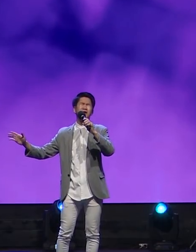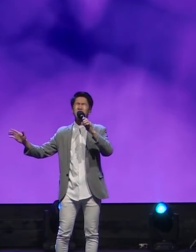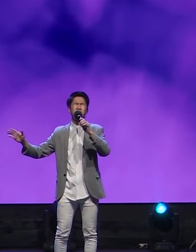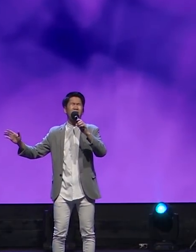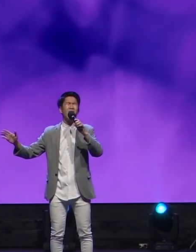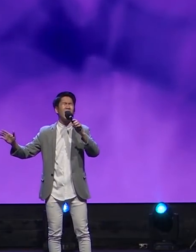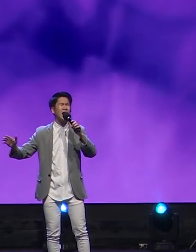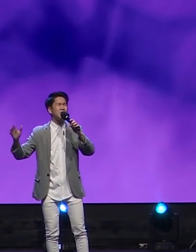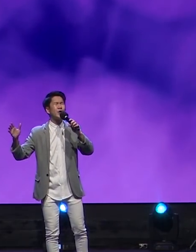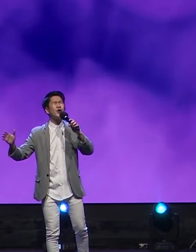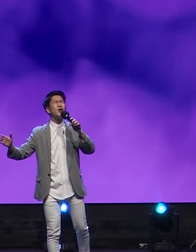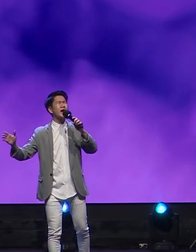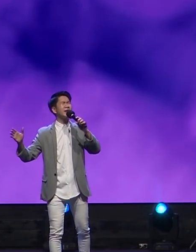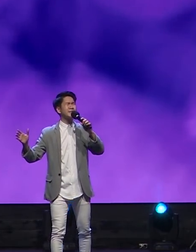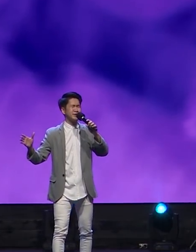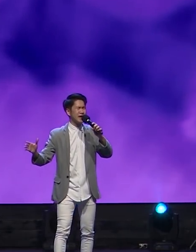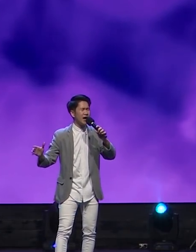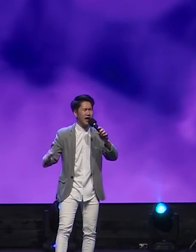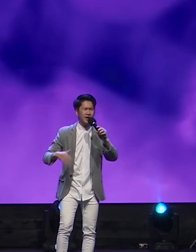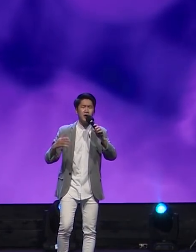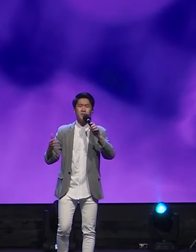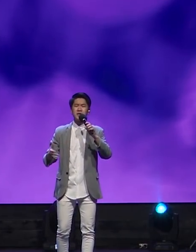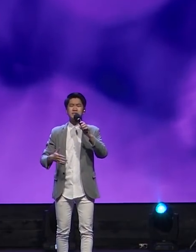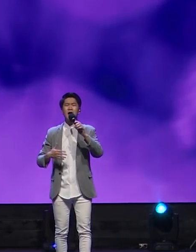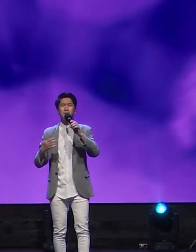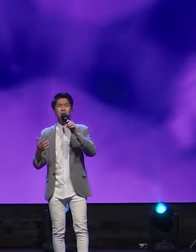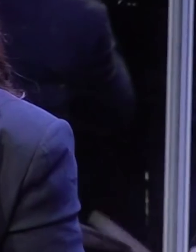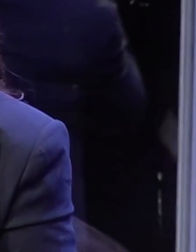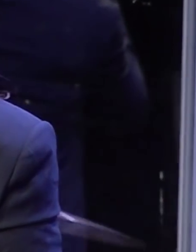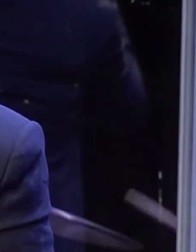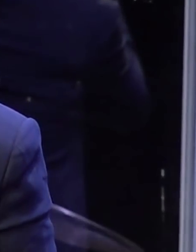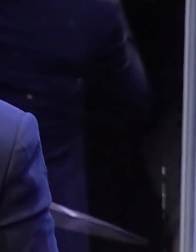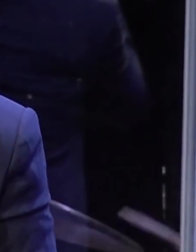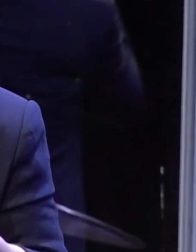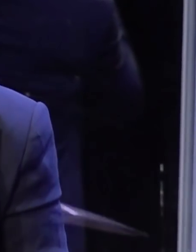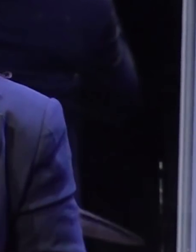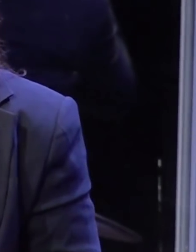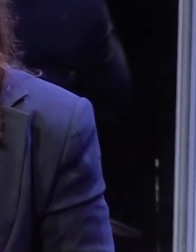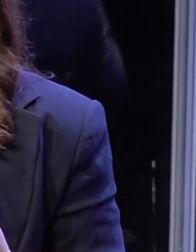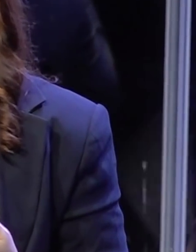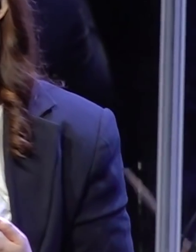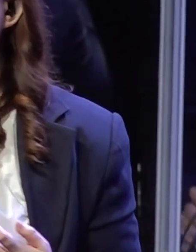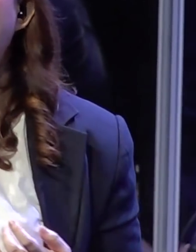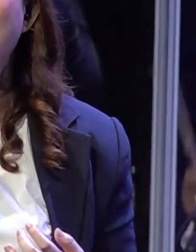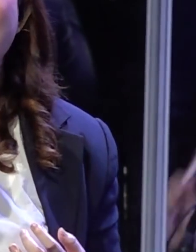menyembuhkan yang terluka. Ku kan tenang bersamamu, Bapa